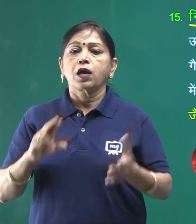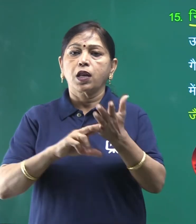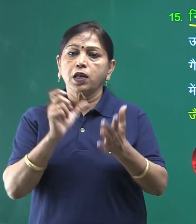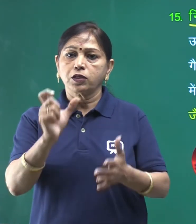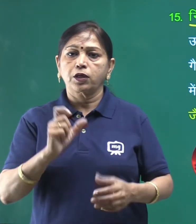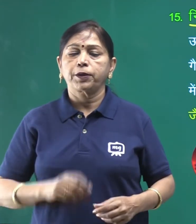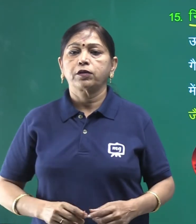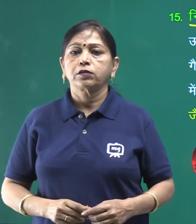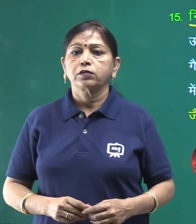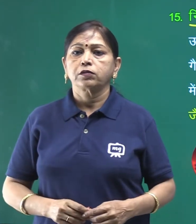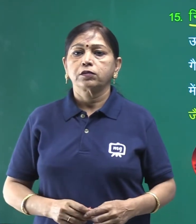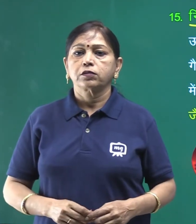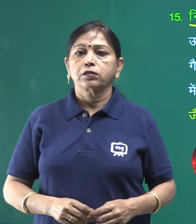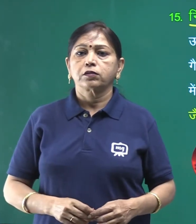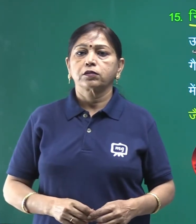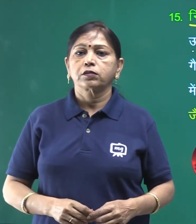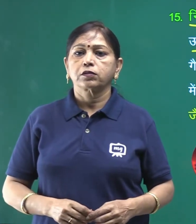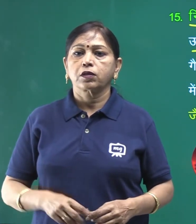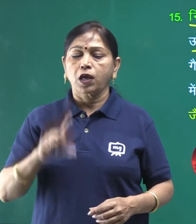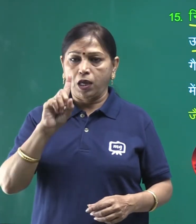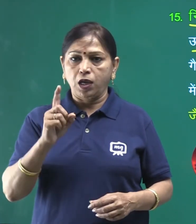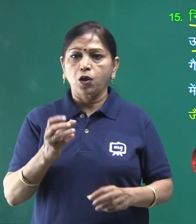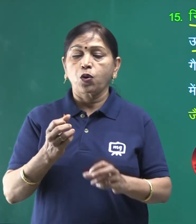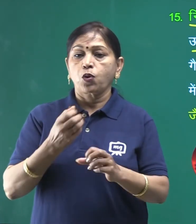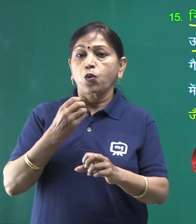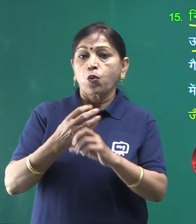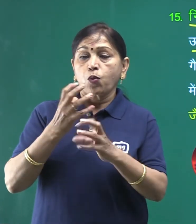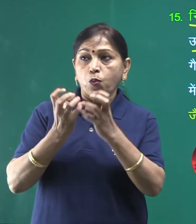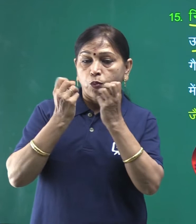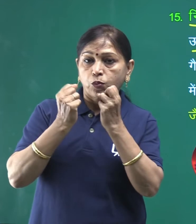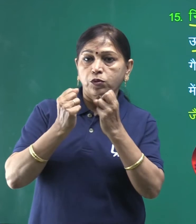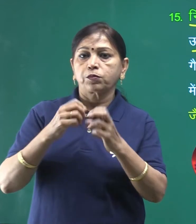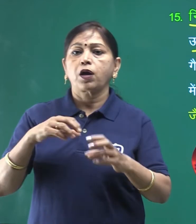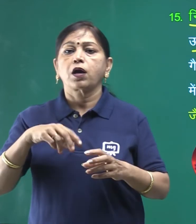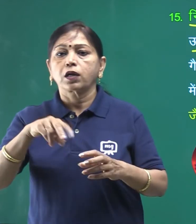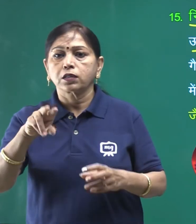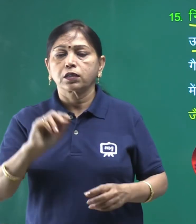निक्षेपण एक ऊष्मागतिक